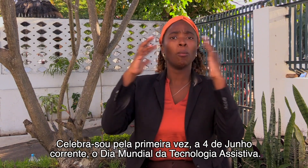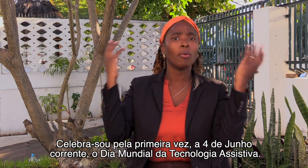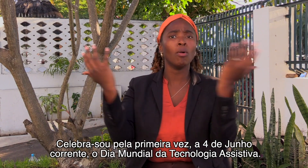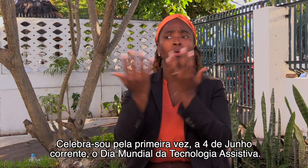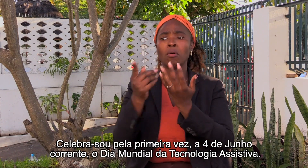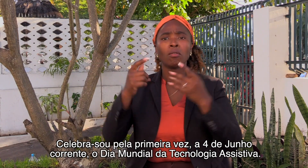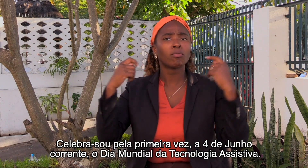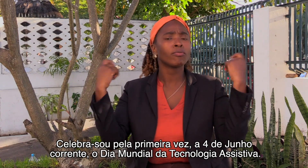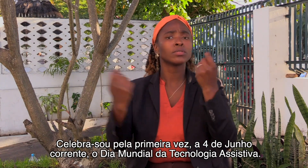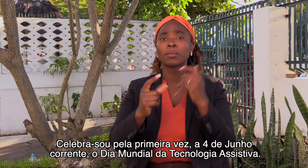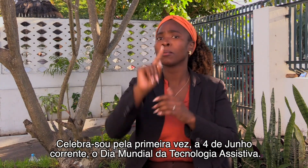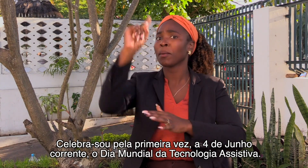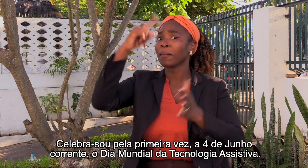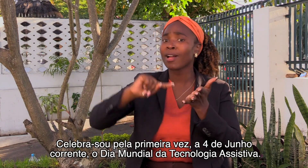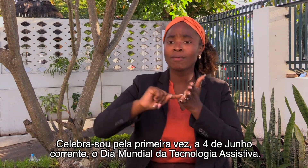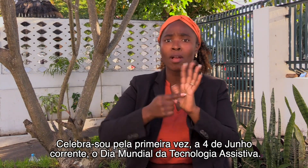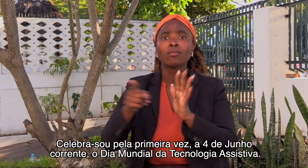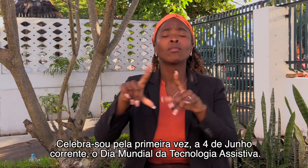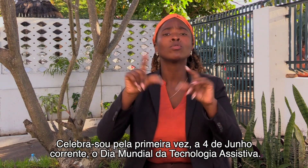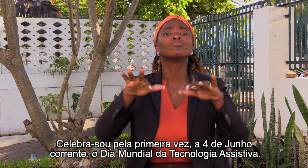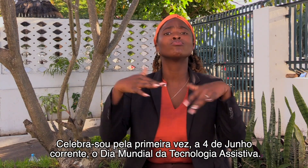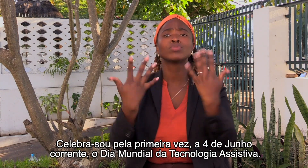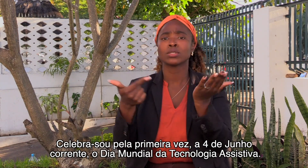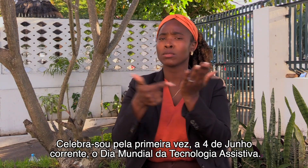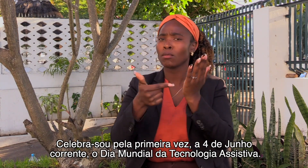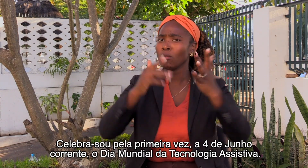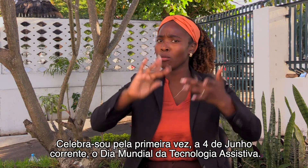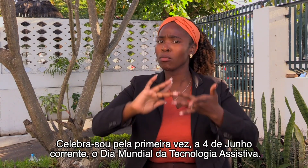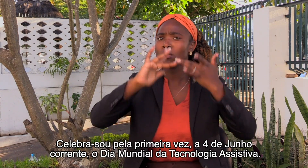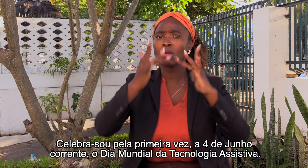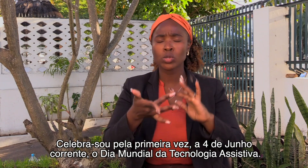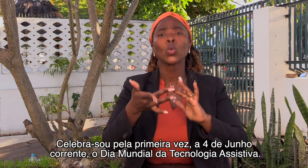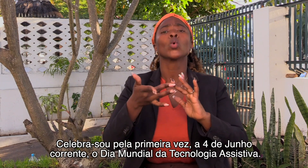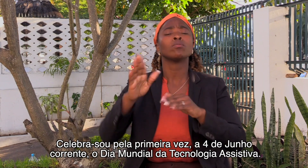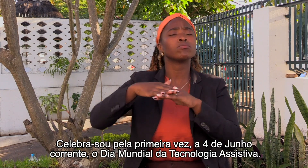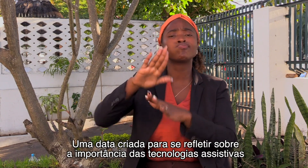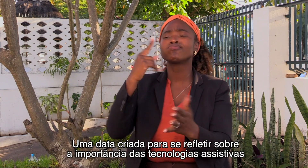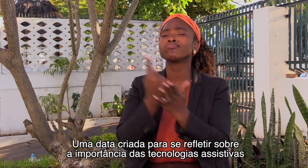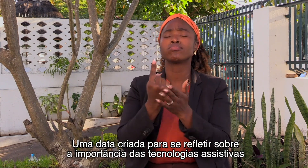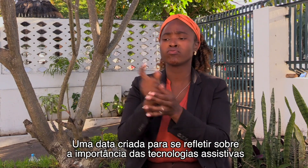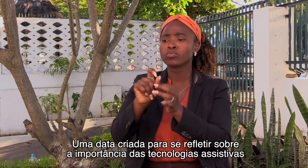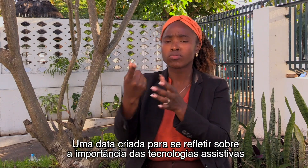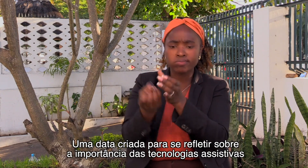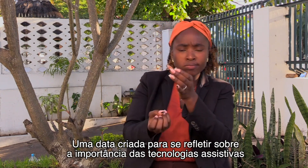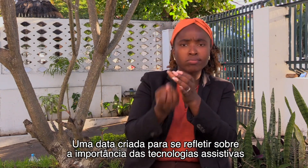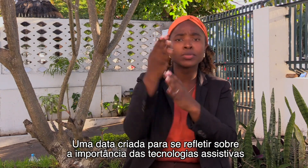Celebrou-se pela primeira vez, a 4 de junho corrente, o Dia Mundial da Tecnologia Assistiva, uma data criada para se